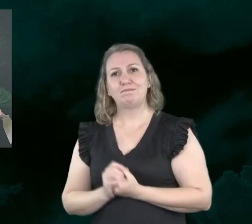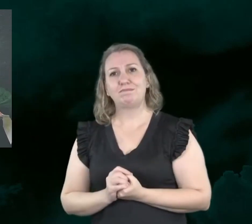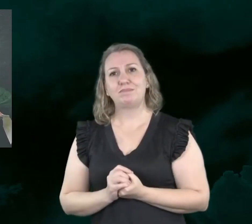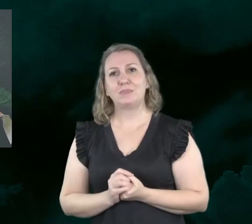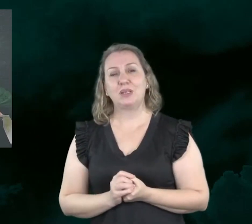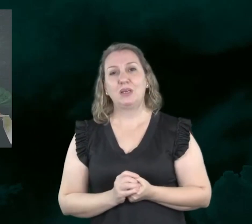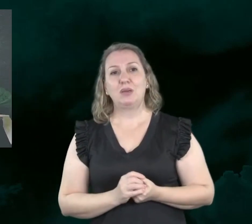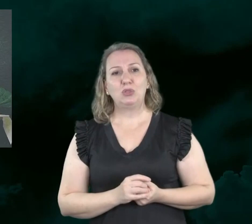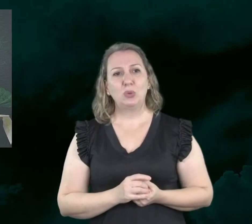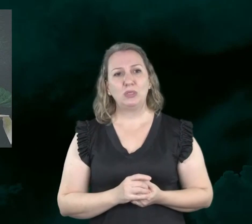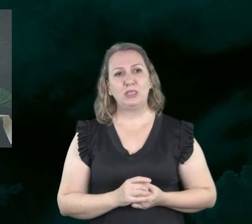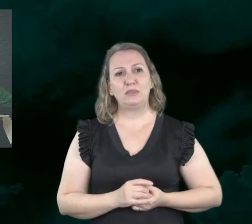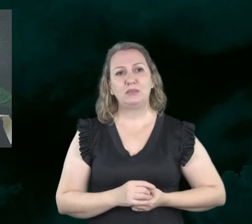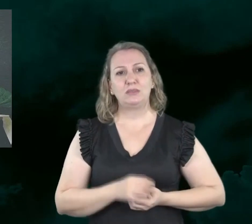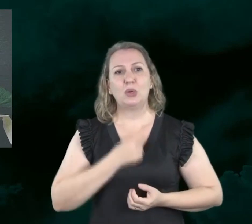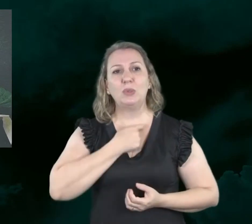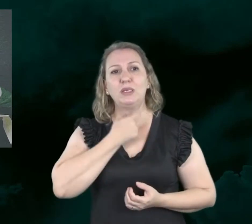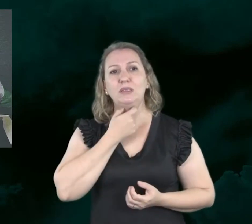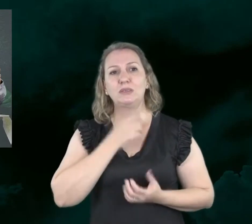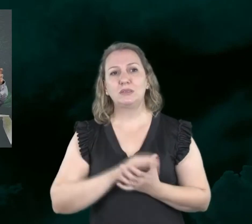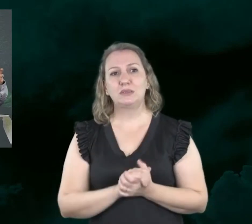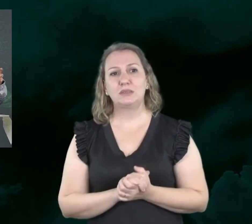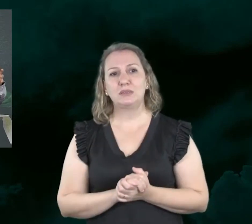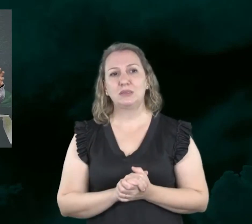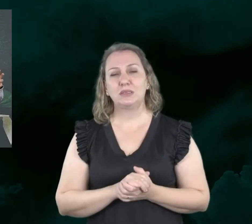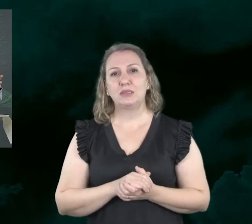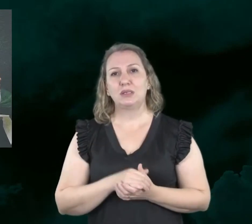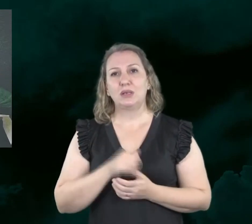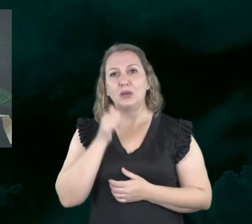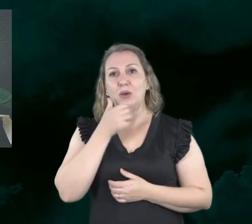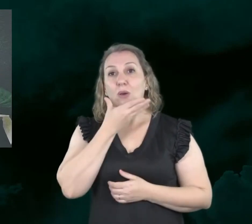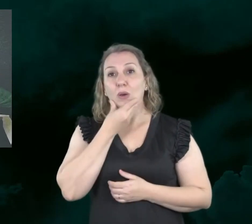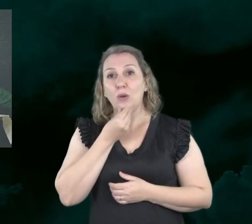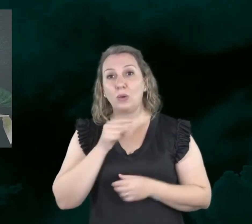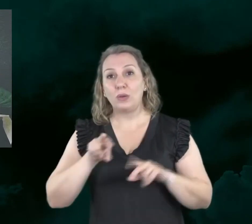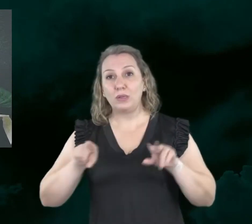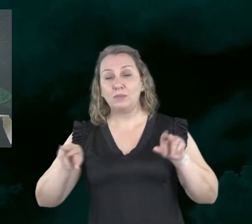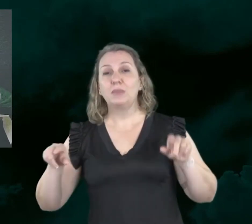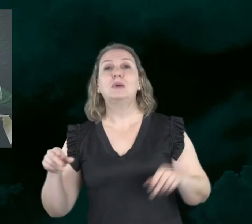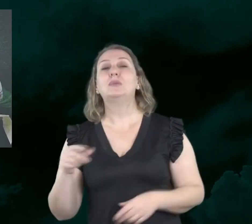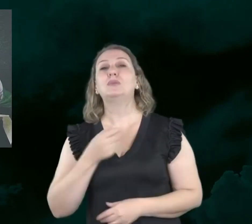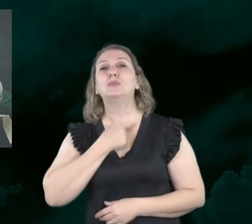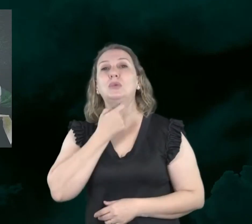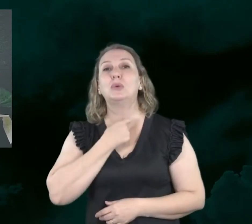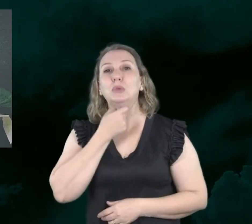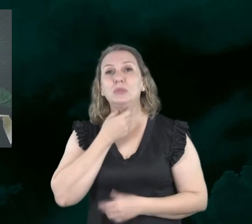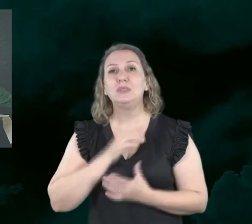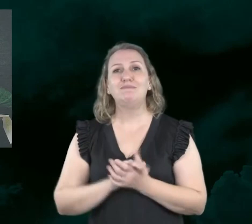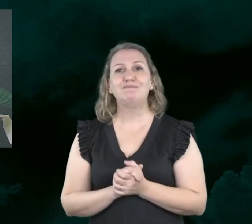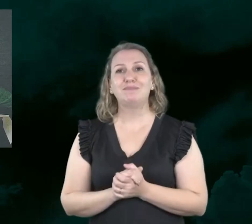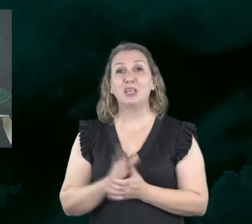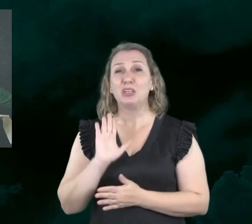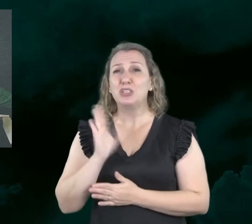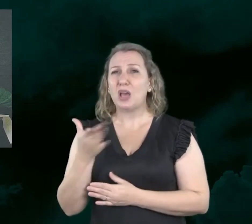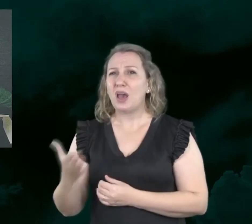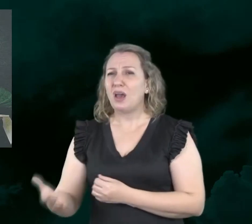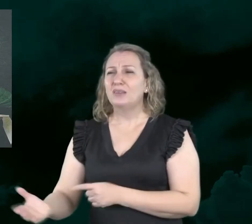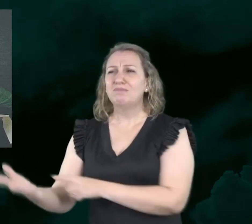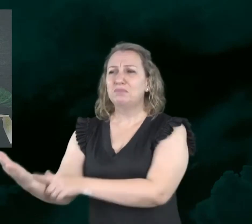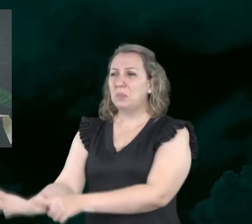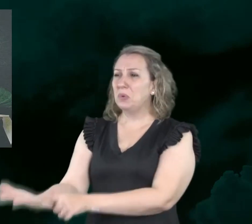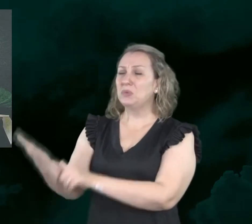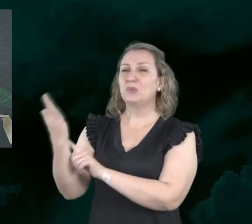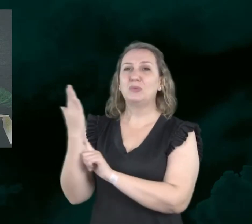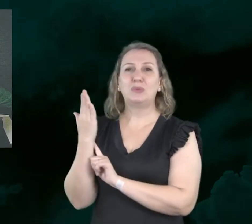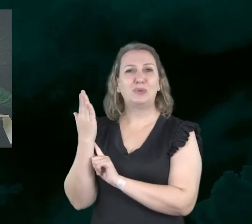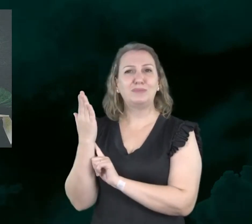Deus, nós temos, nessa nova etapa, recebido tantas revelações. Mas,